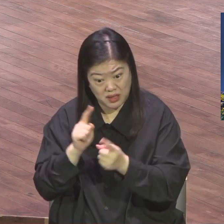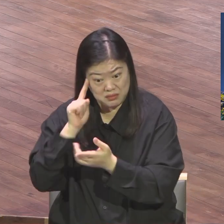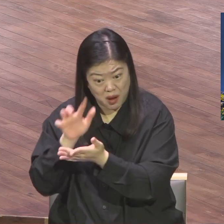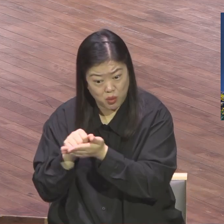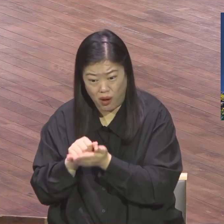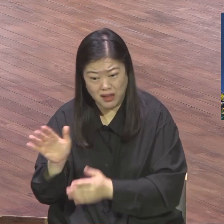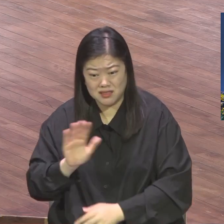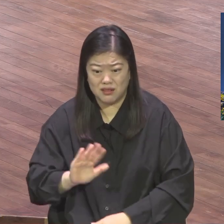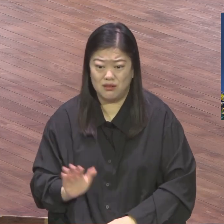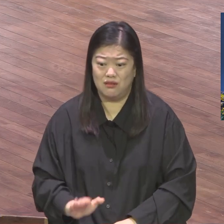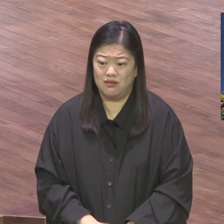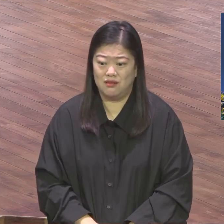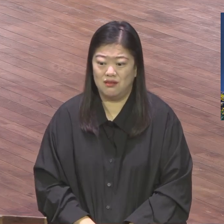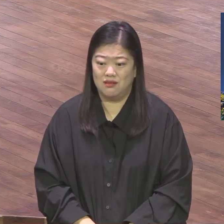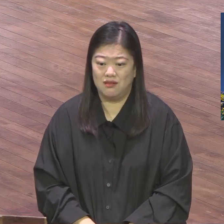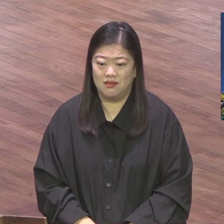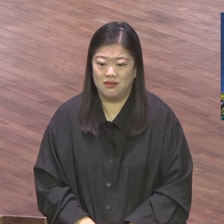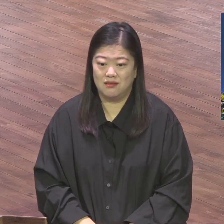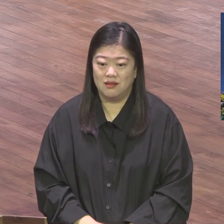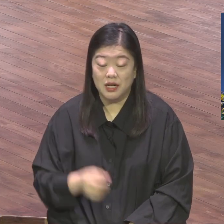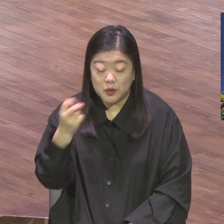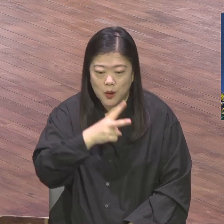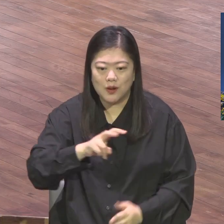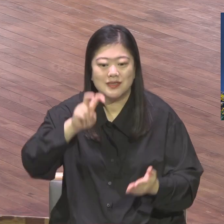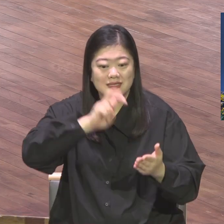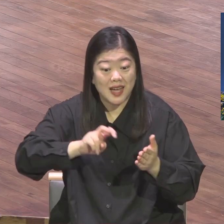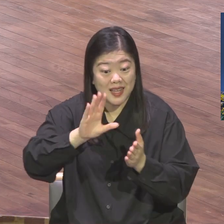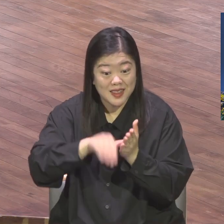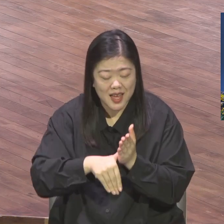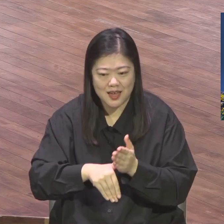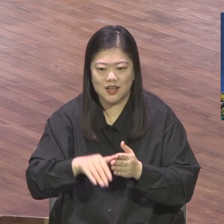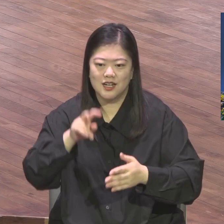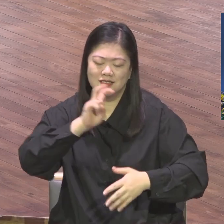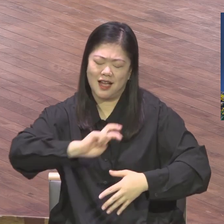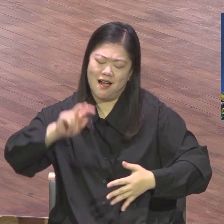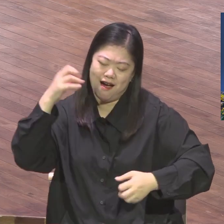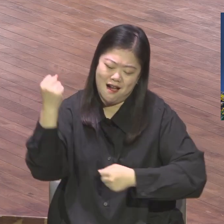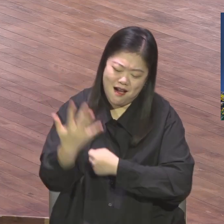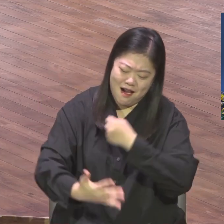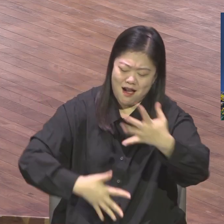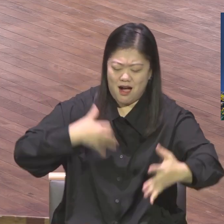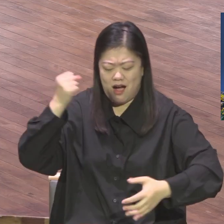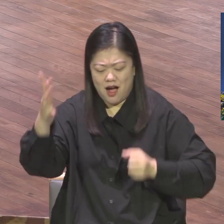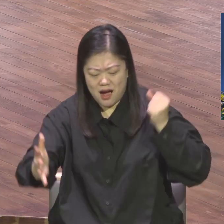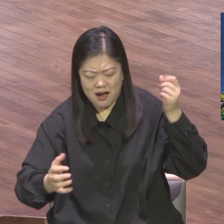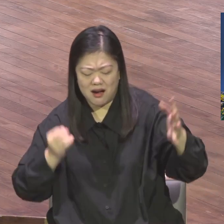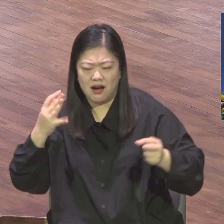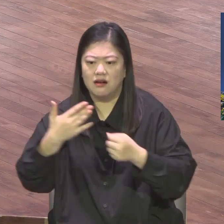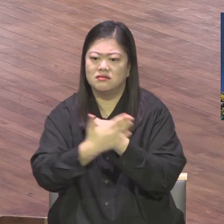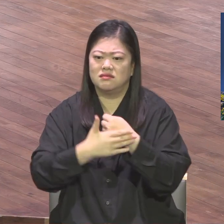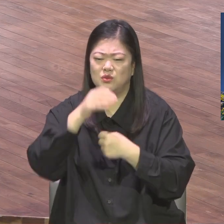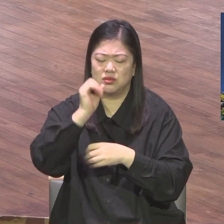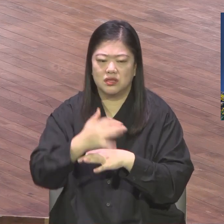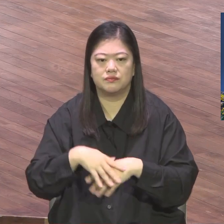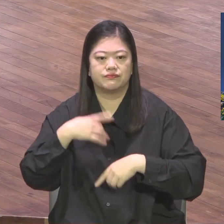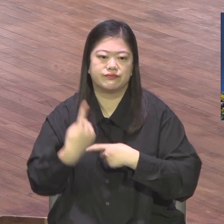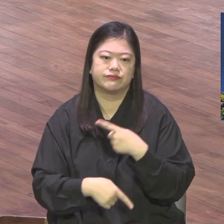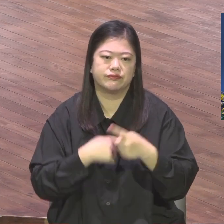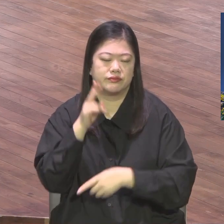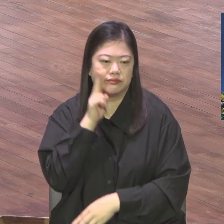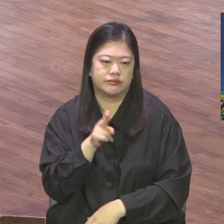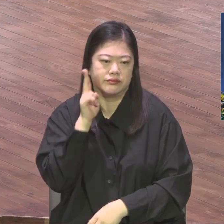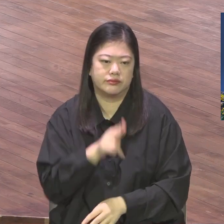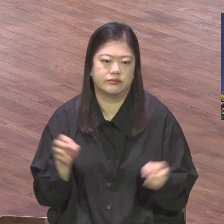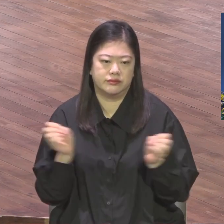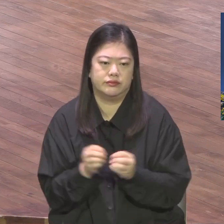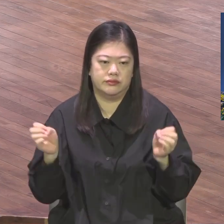실감나는 영적 찬양, 영적 기도, 영적인 말씀 성취 체험 못해요.